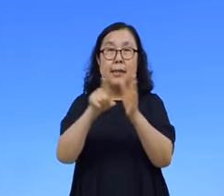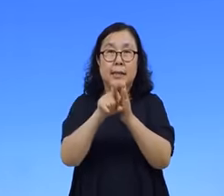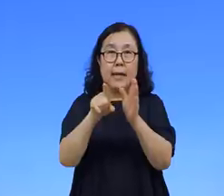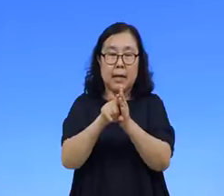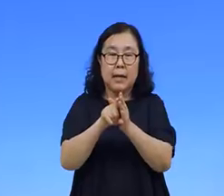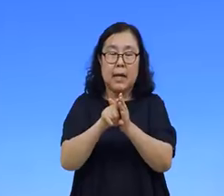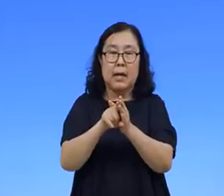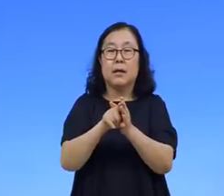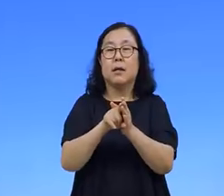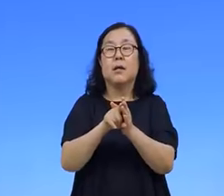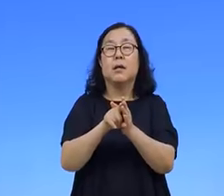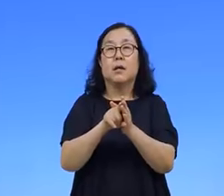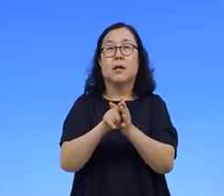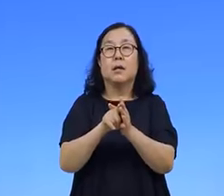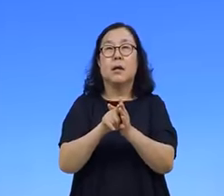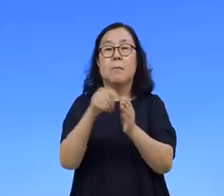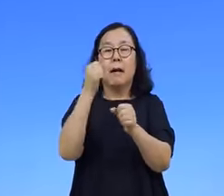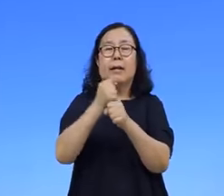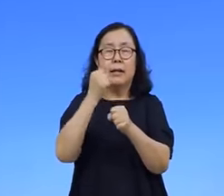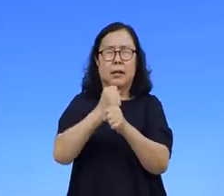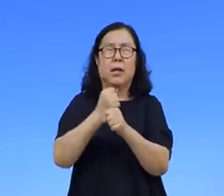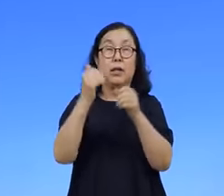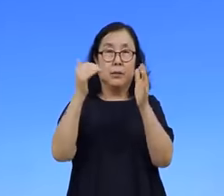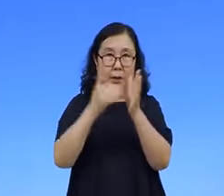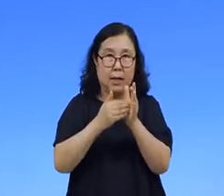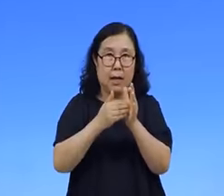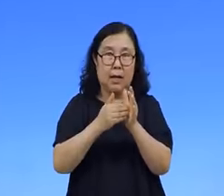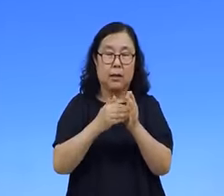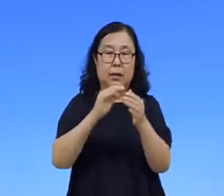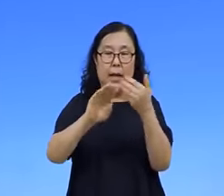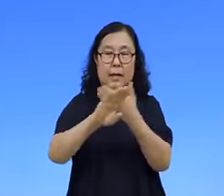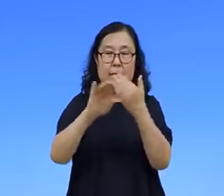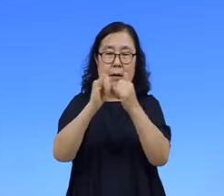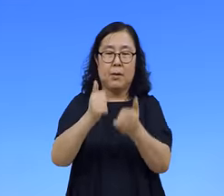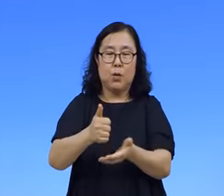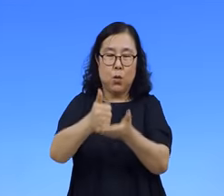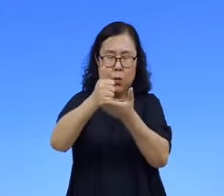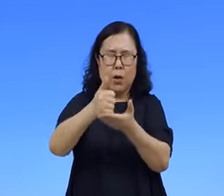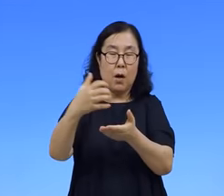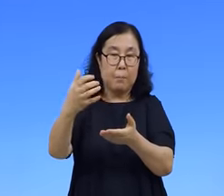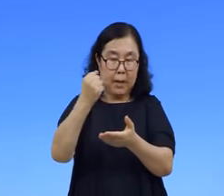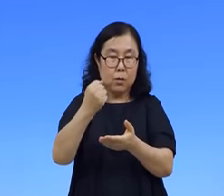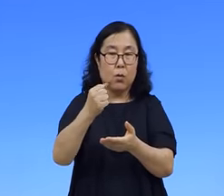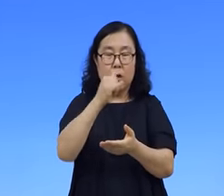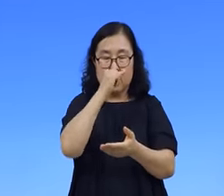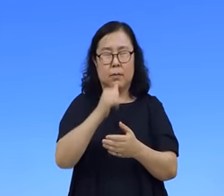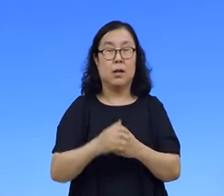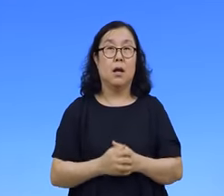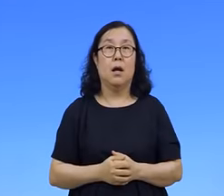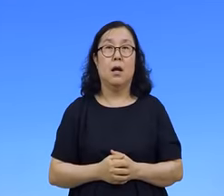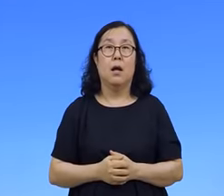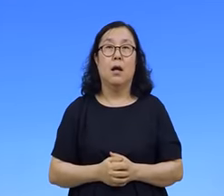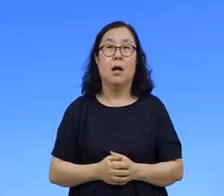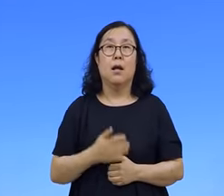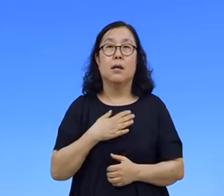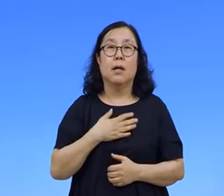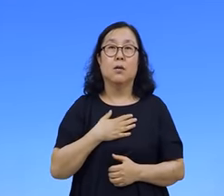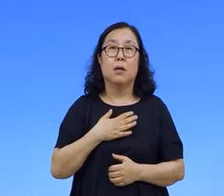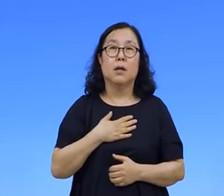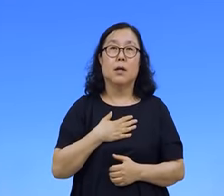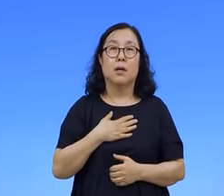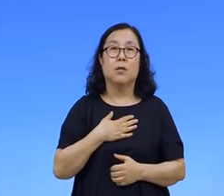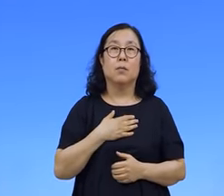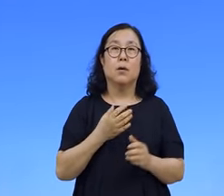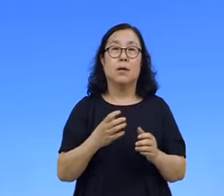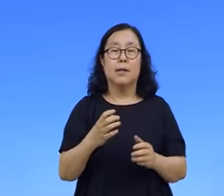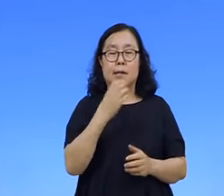존경받는 그런 목사님으로 그렇게 성화가 돼가는 거 아니냐. 제가 이 설교를 제가 문을 읽으면서 저도 정말